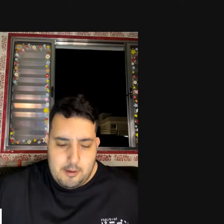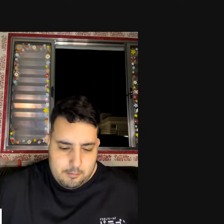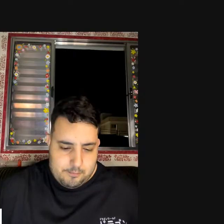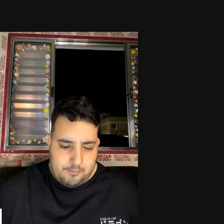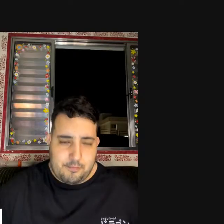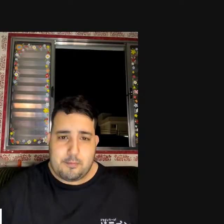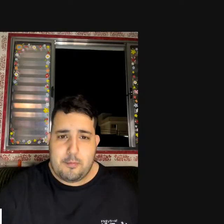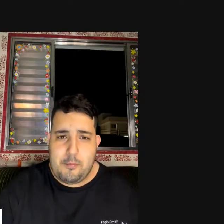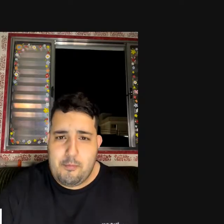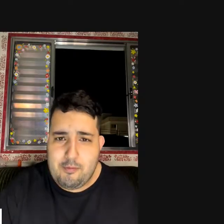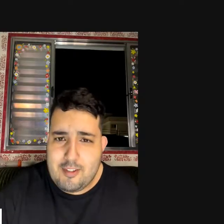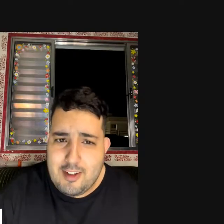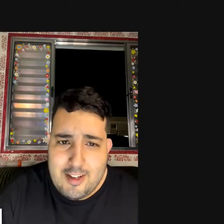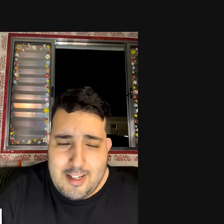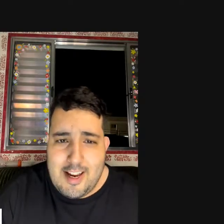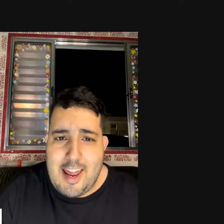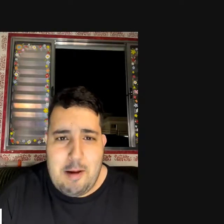no Pre.